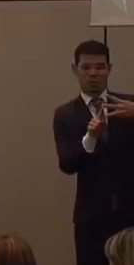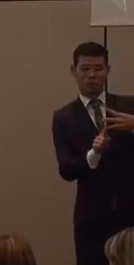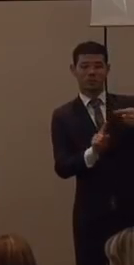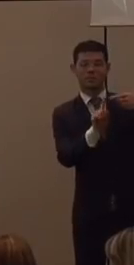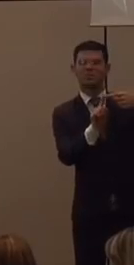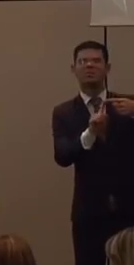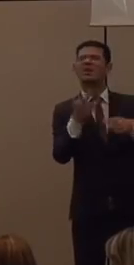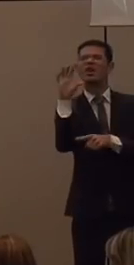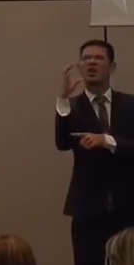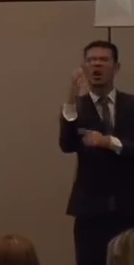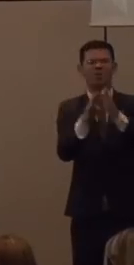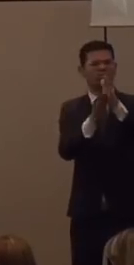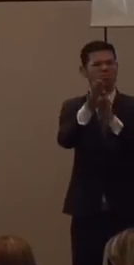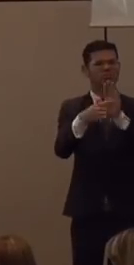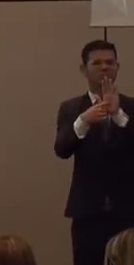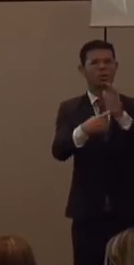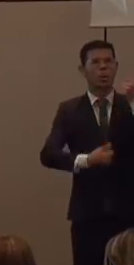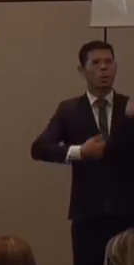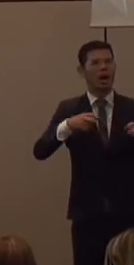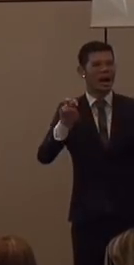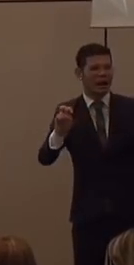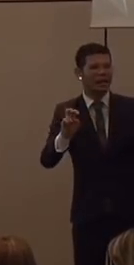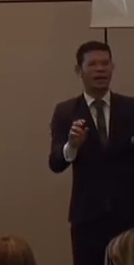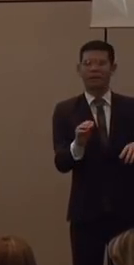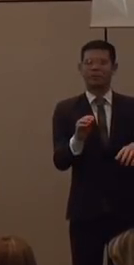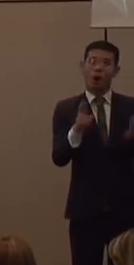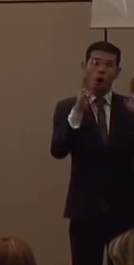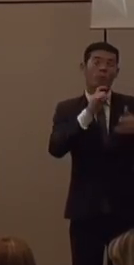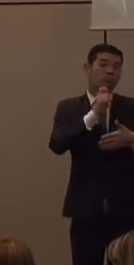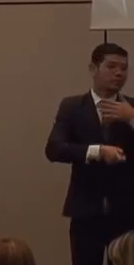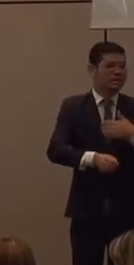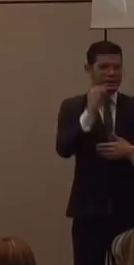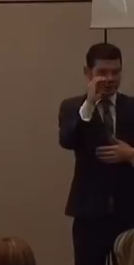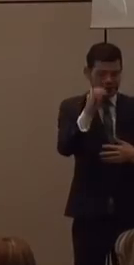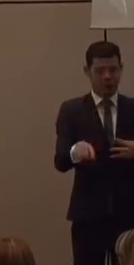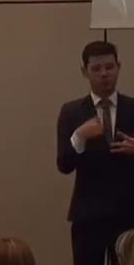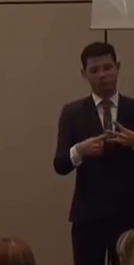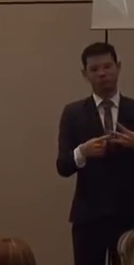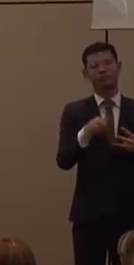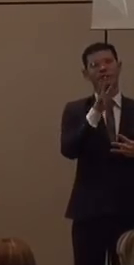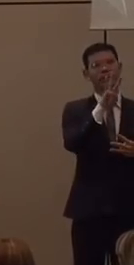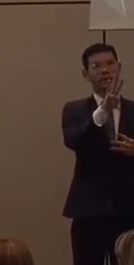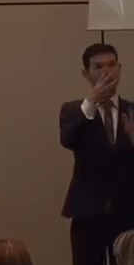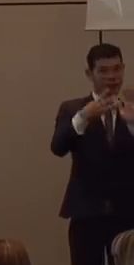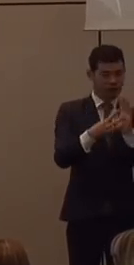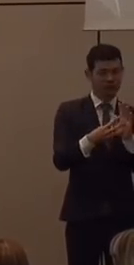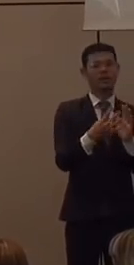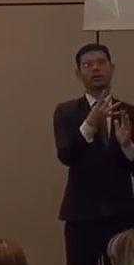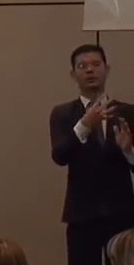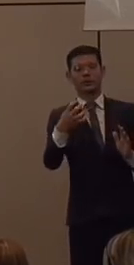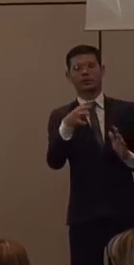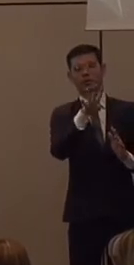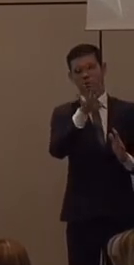arancel a los bienes de capital y materias primas no producidos a 3.440 sus partidas arancelarias recibieron